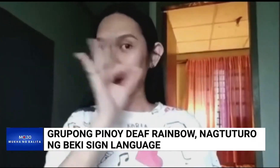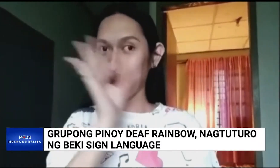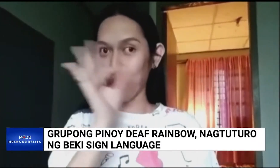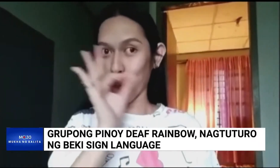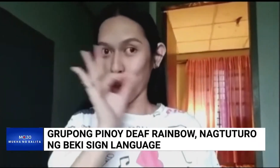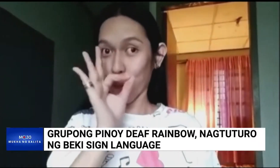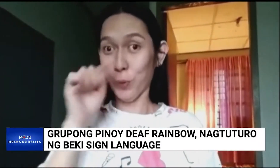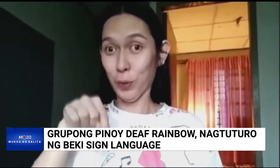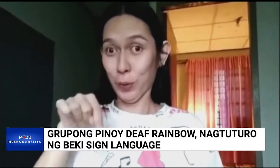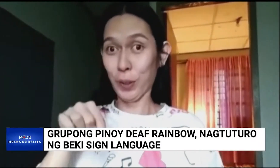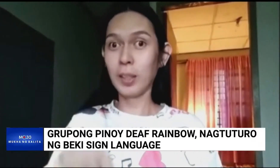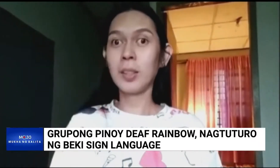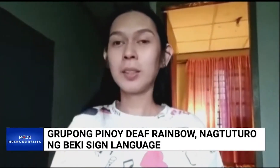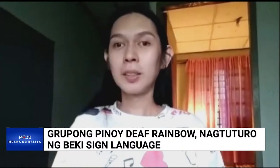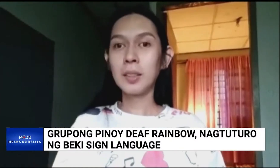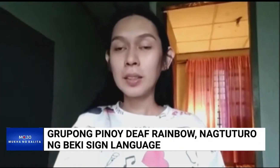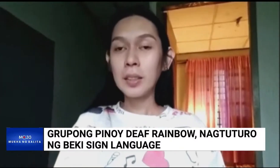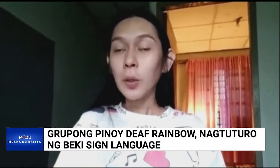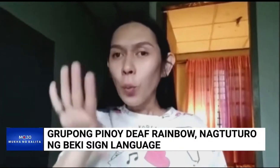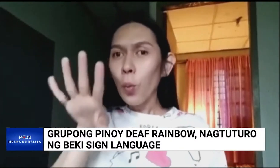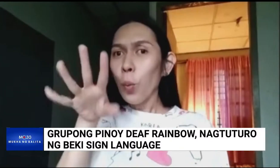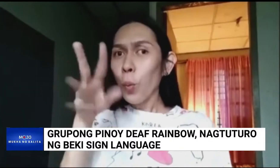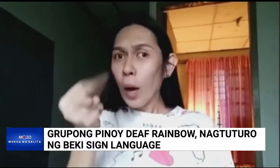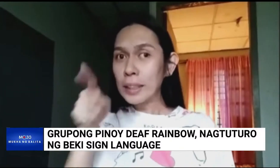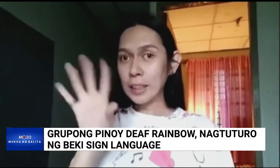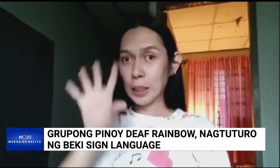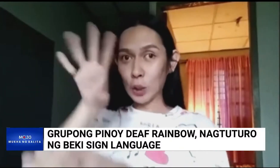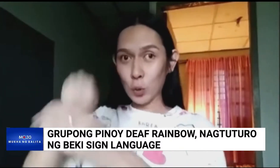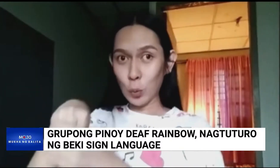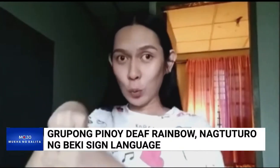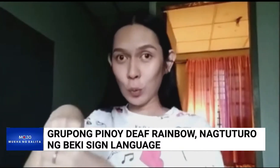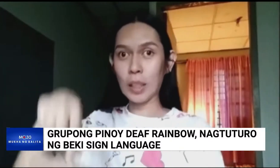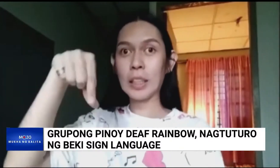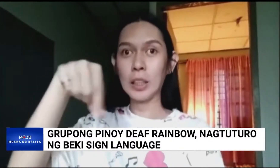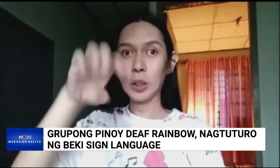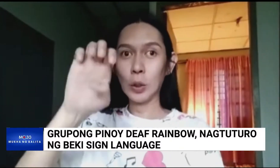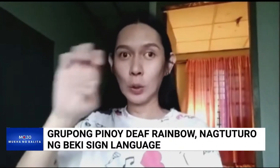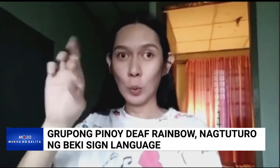Na i-show nun yung identity nila as a Filipino and yung kung saan sila galing.